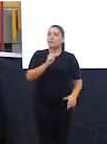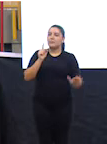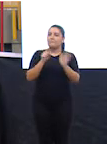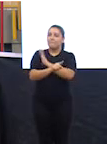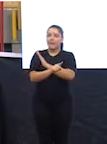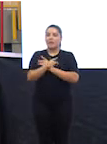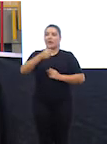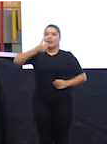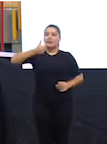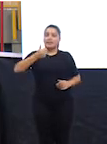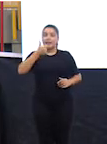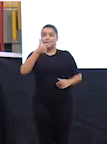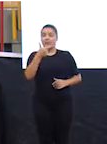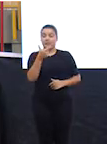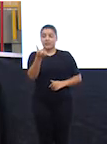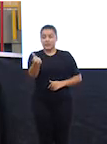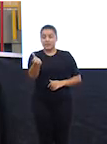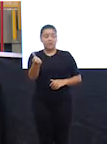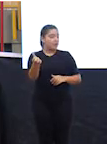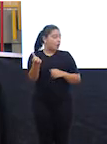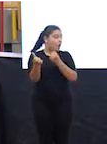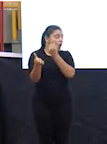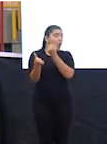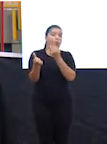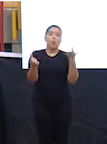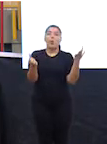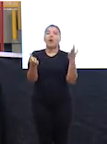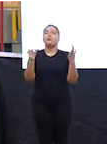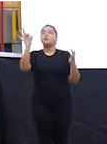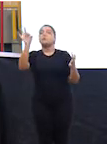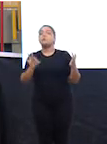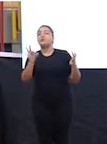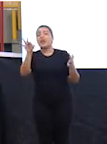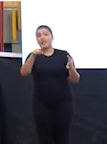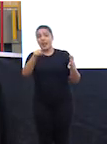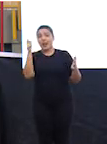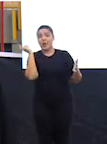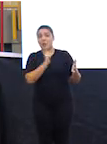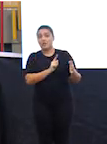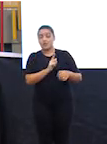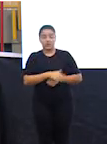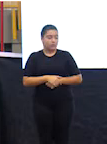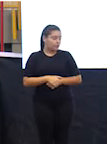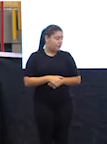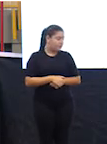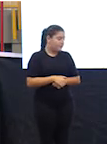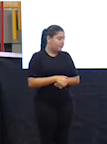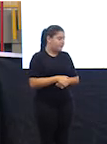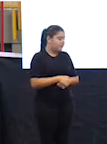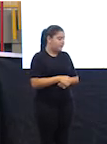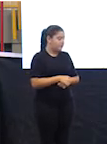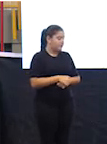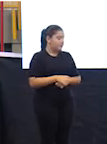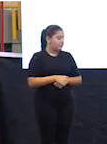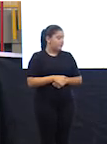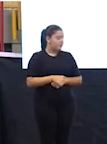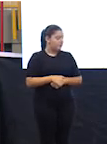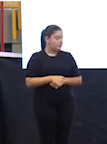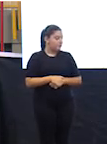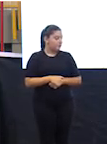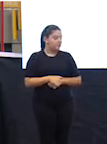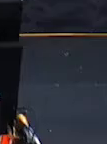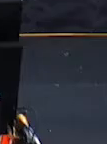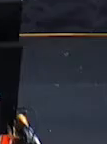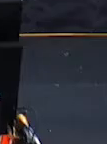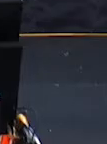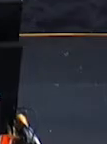126 pontos. Qual é o percentual de acerto que ela teve na prova? Gente, vamos lá. Quantos pontos